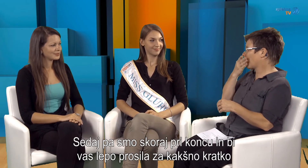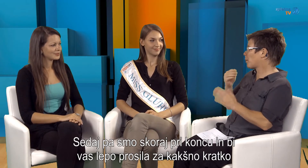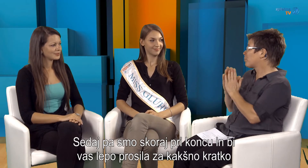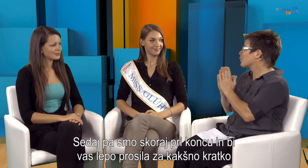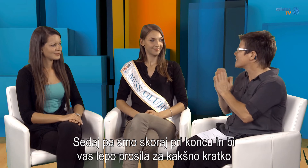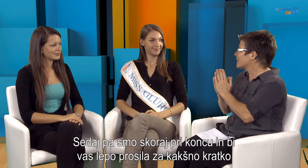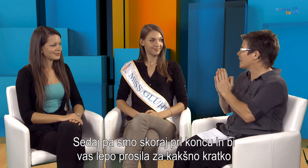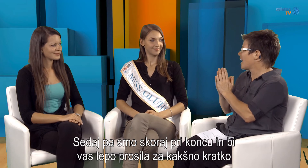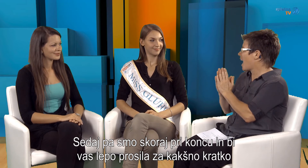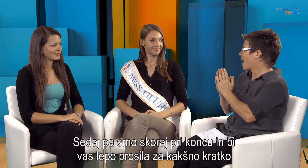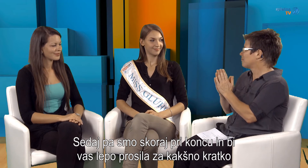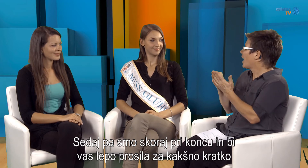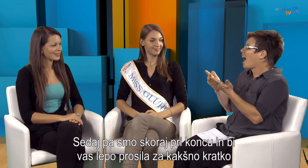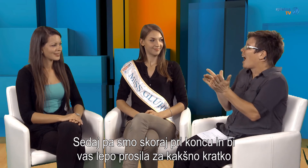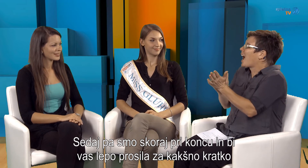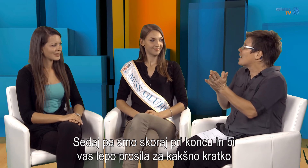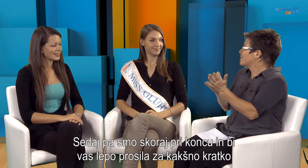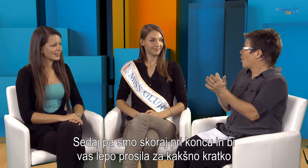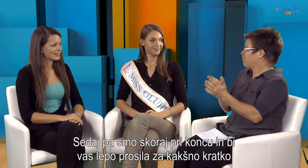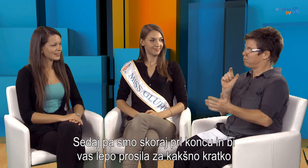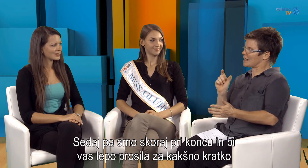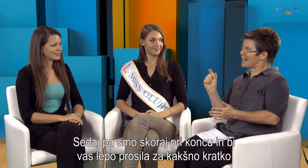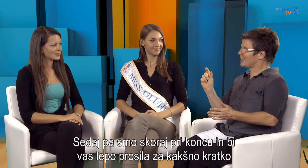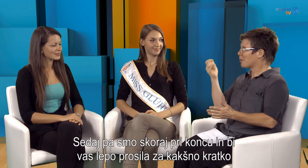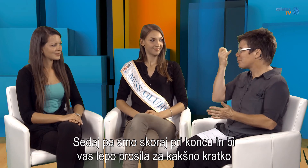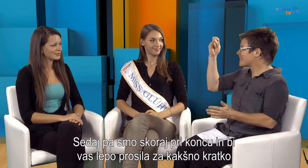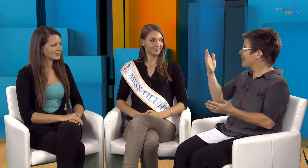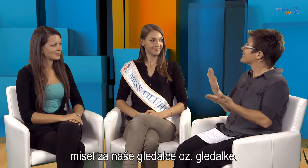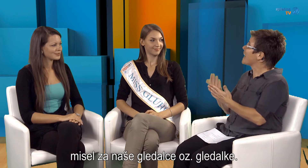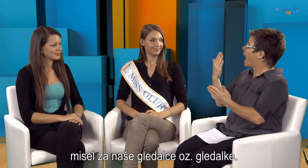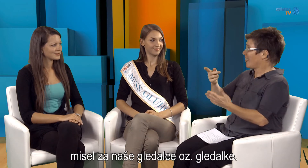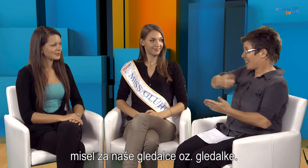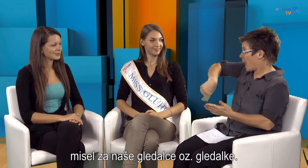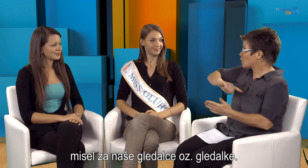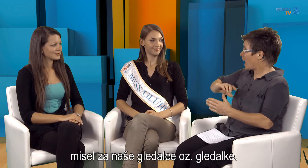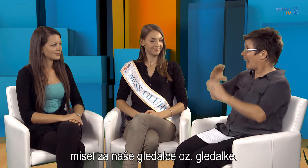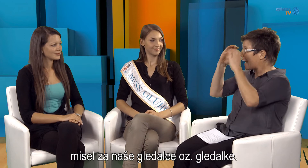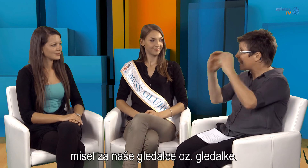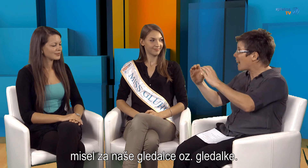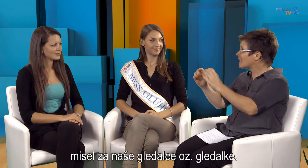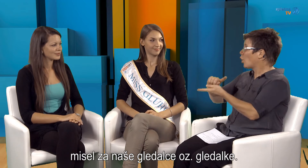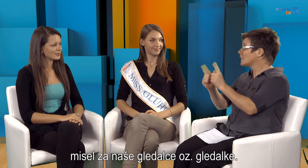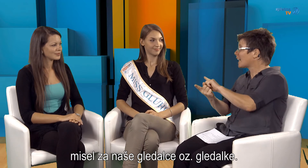pa prosila. Kako si ne, pa sad ne misel, da, da se, gdele se, uzi